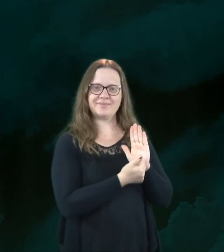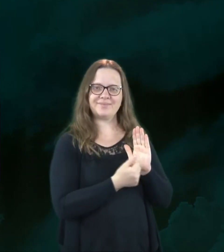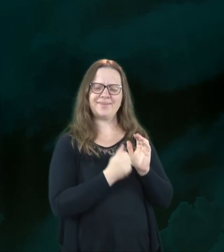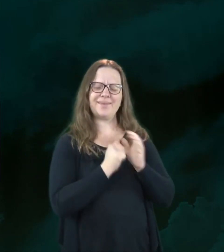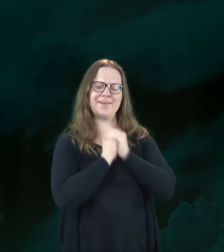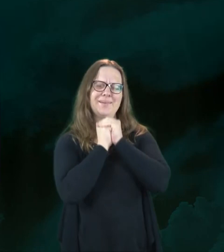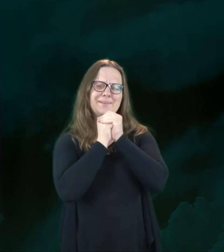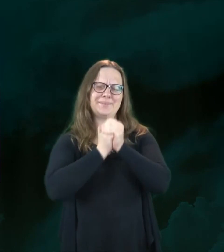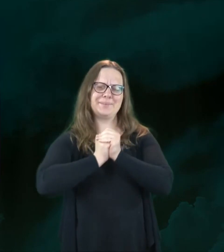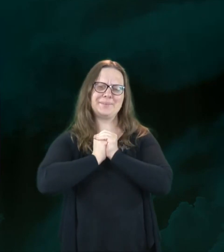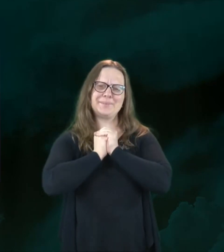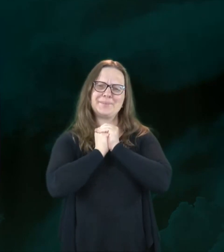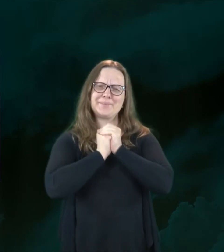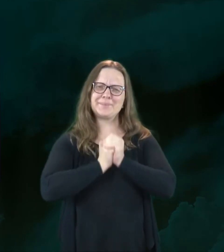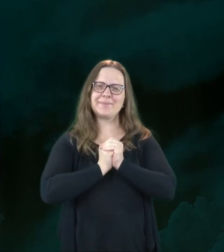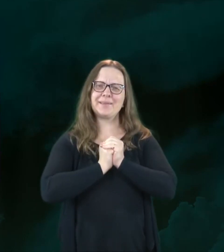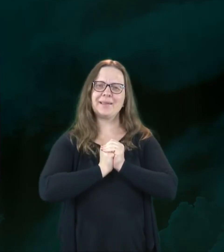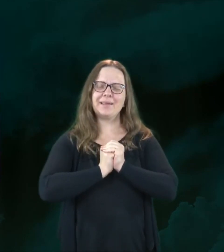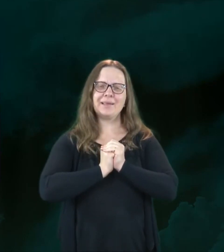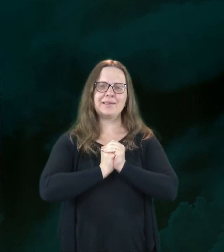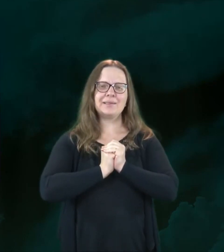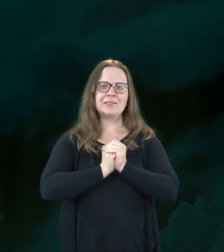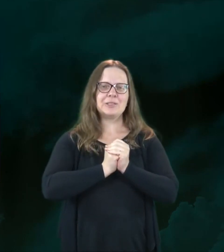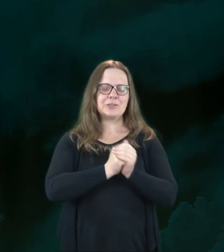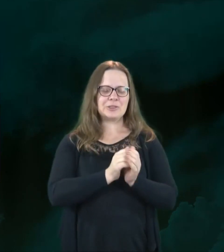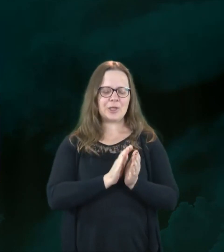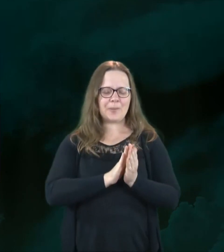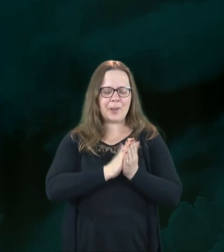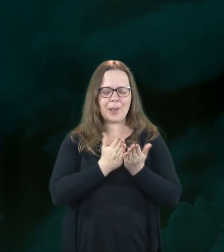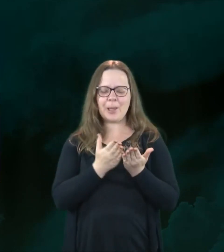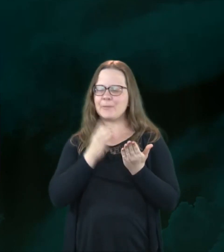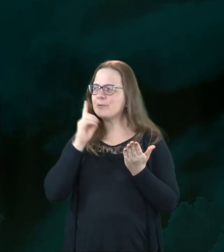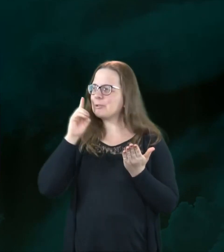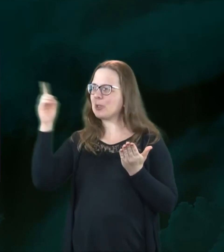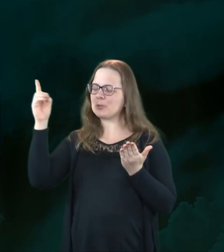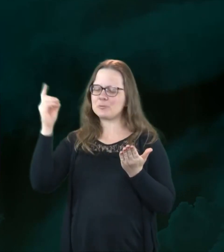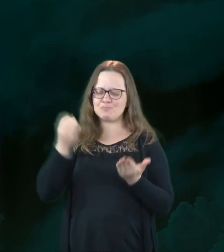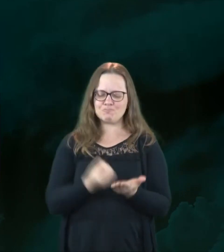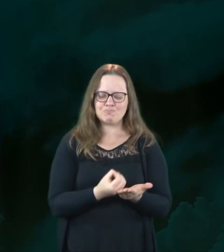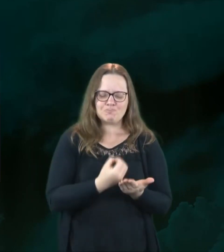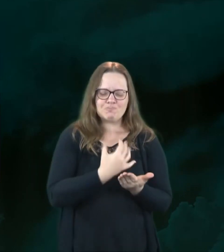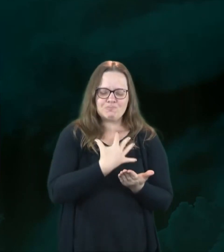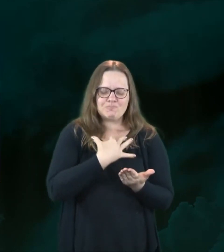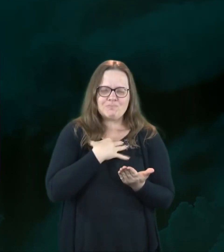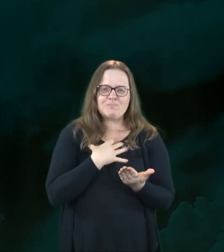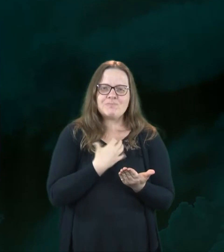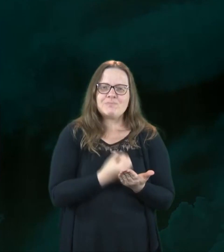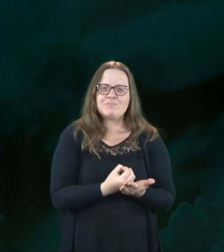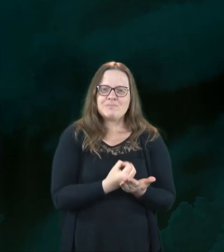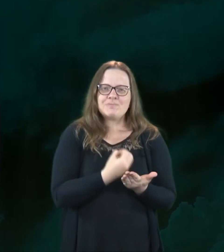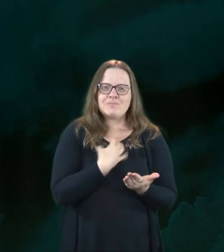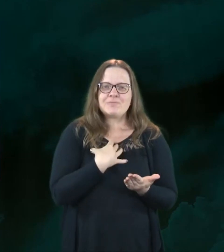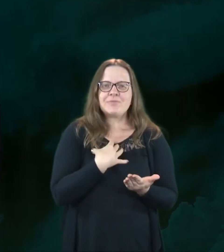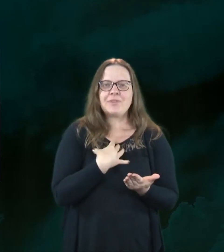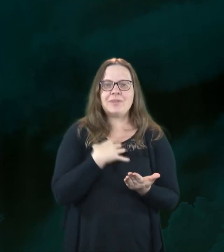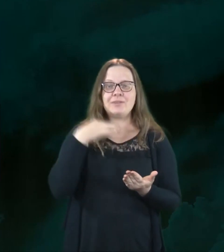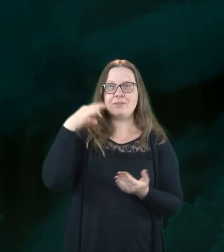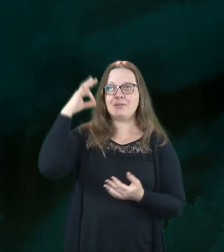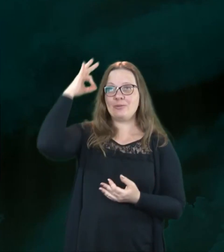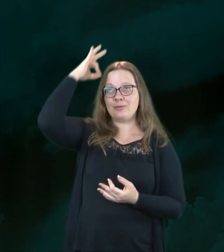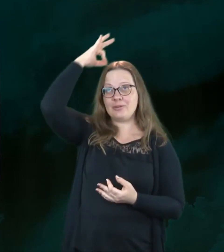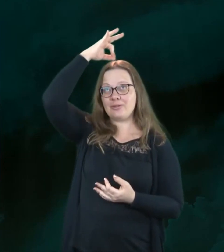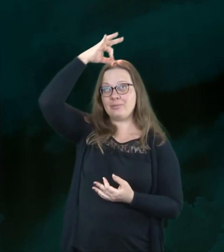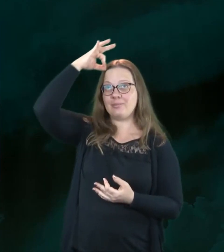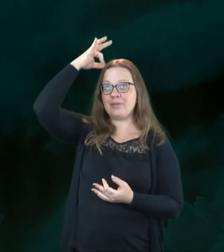Amém. De tanto você receber por meio da primeira conexão do Espírito, de